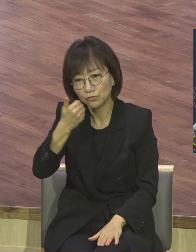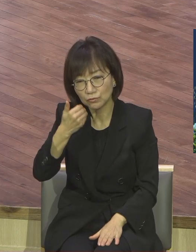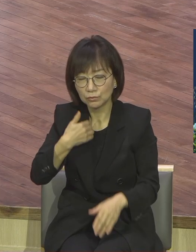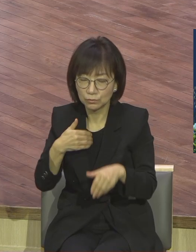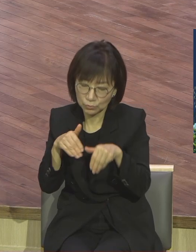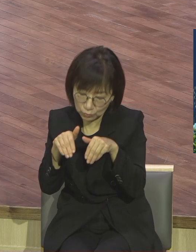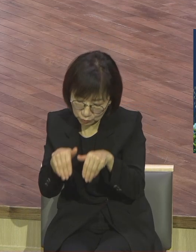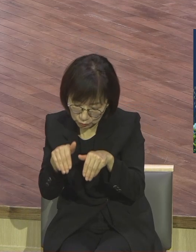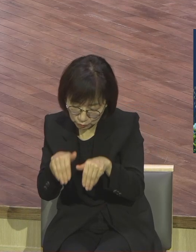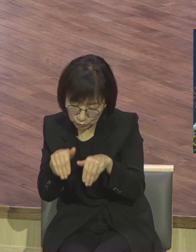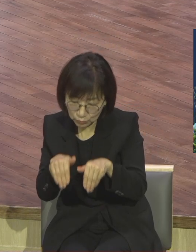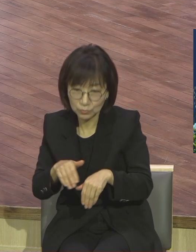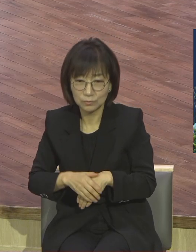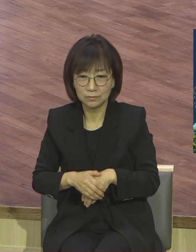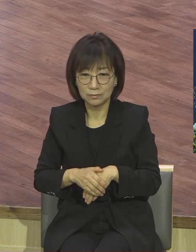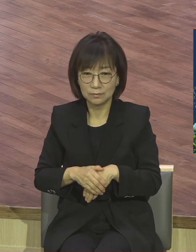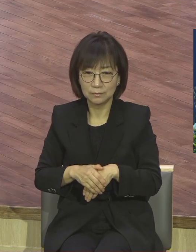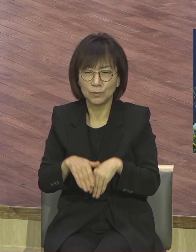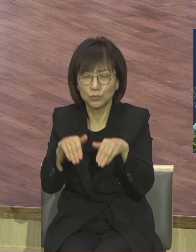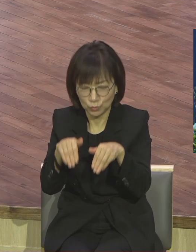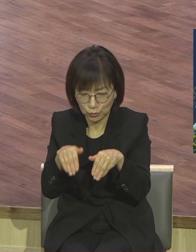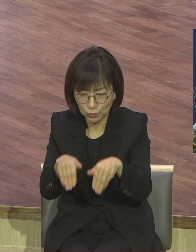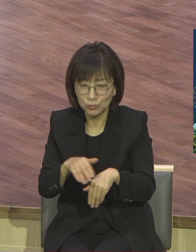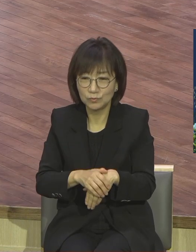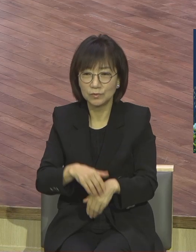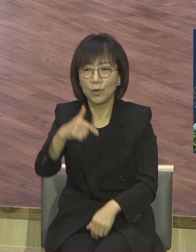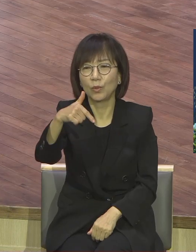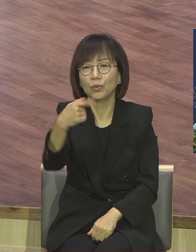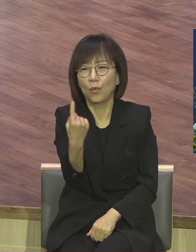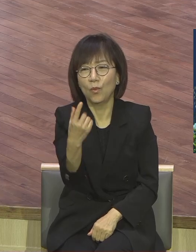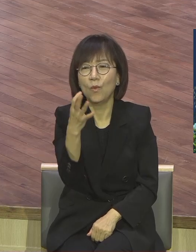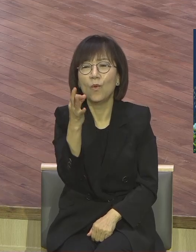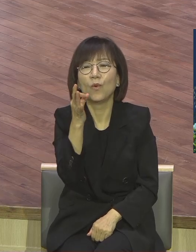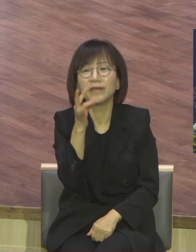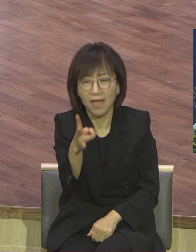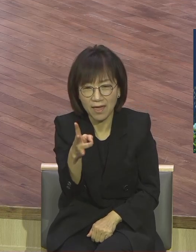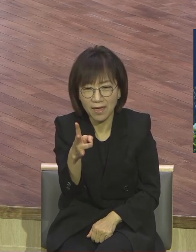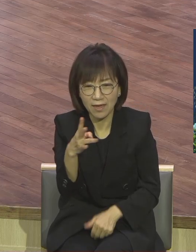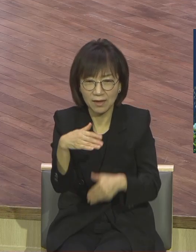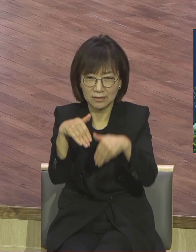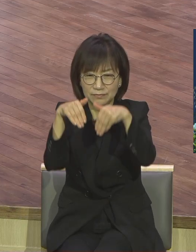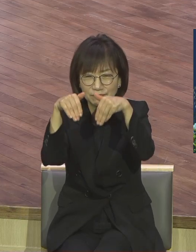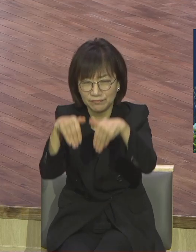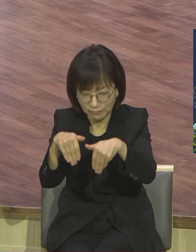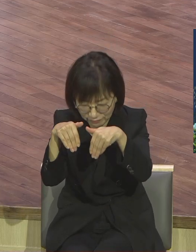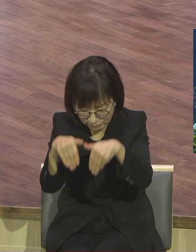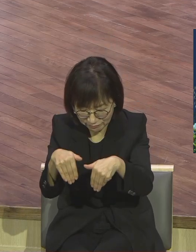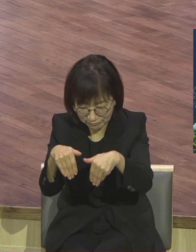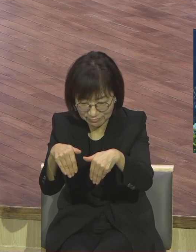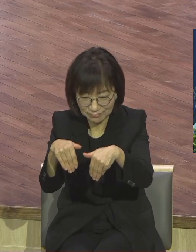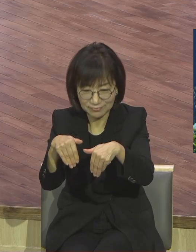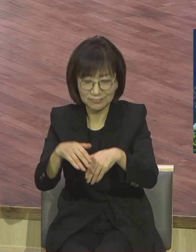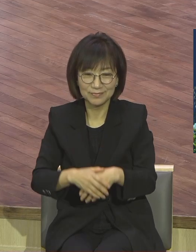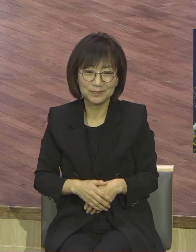본문의 종은 헬라말로 둘로스라는, 둘로스란 말은 노예란 뜻이에요.